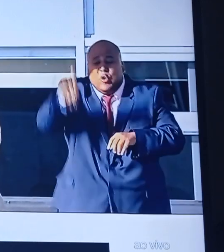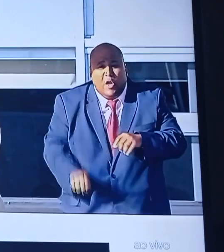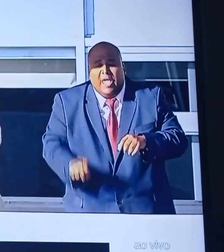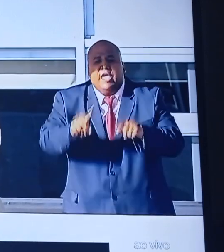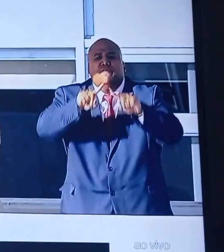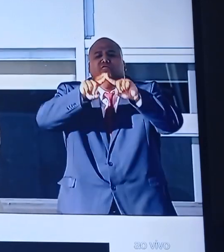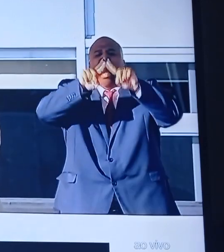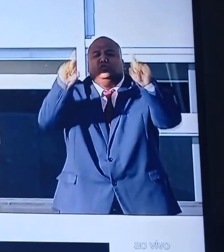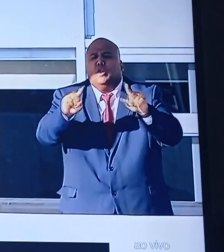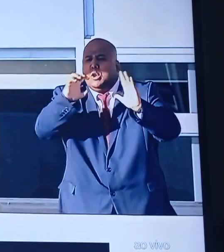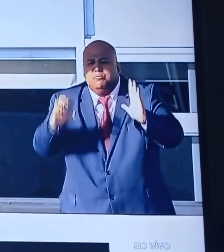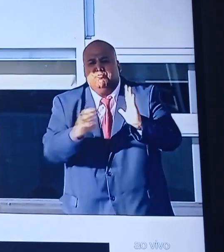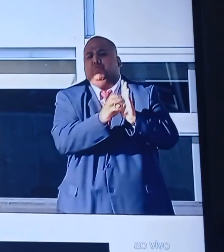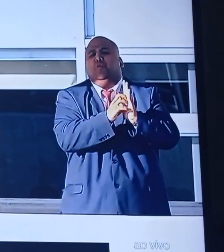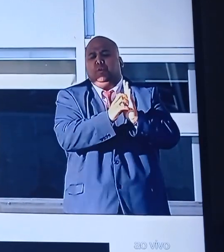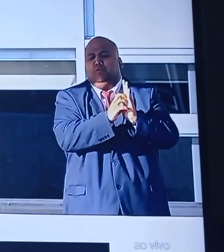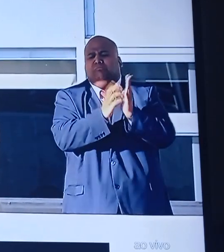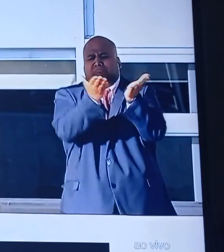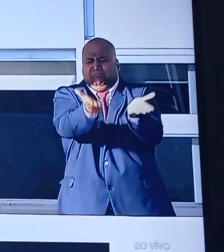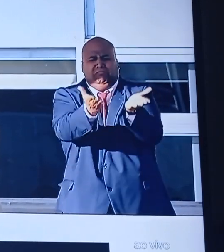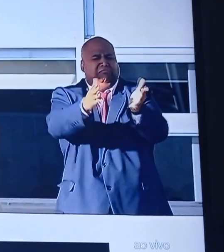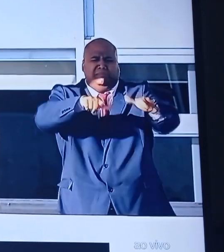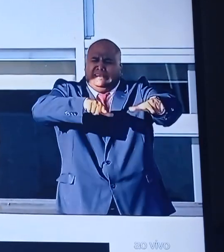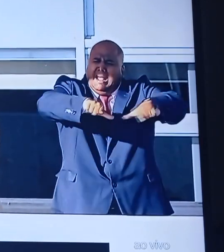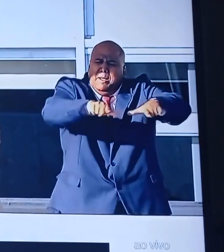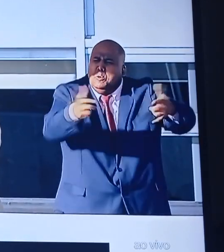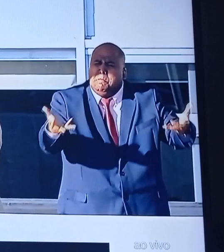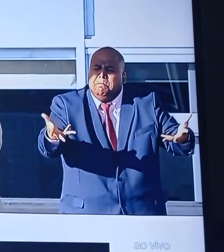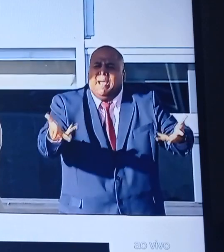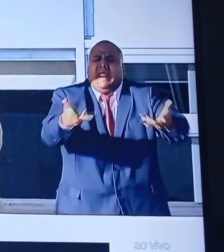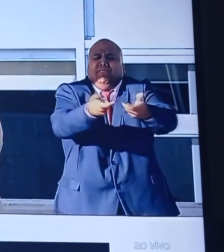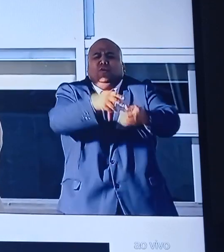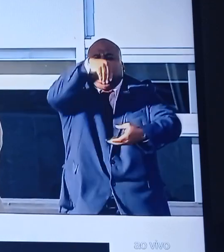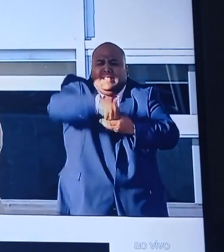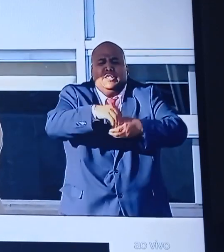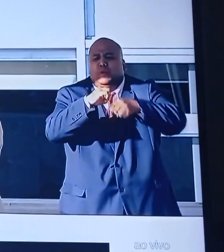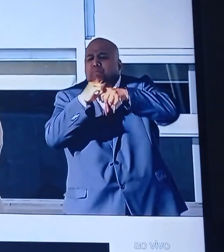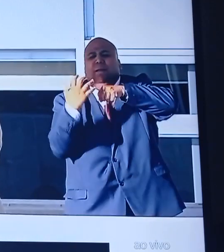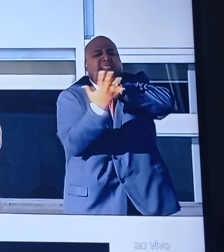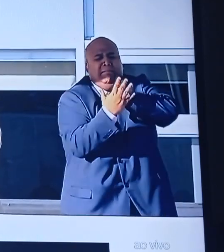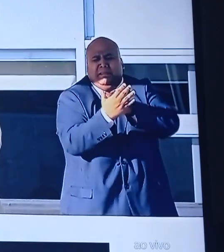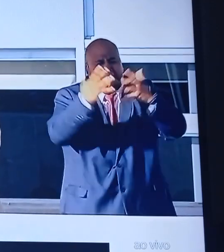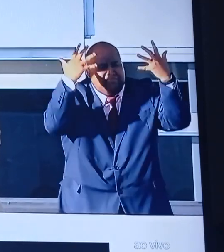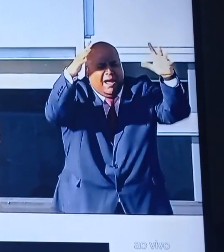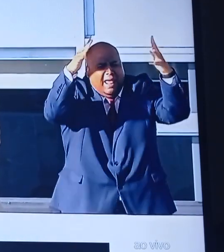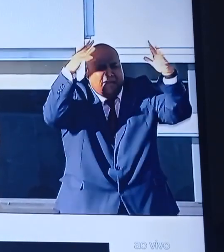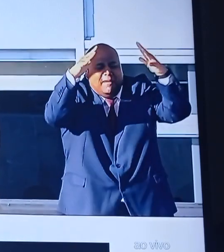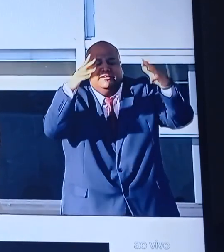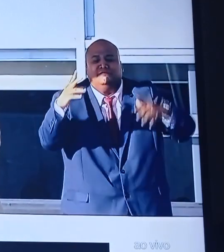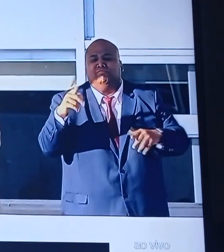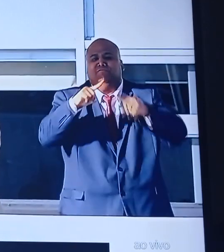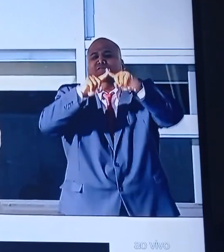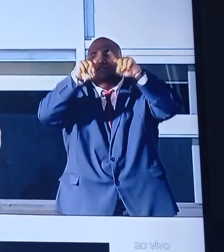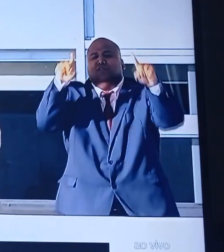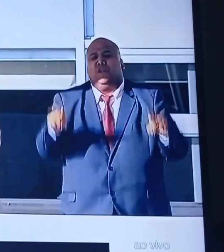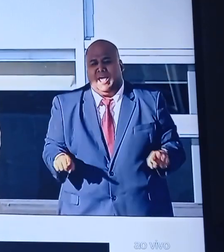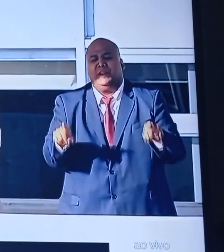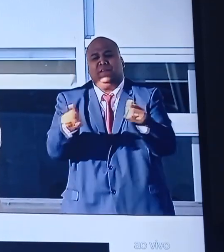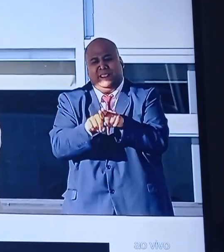SUS pela grandiosidade do trabalho durante a pandemia. Enfrentaram bravamente ao mesmo